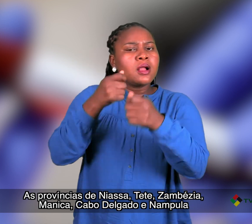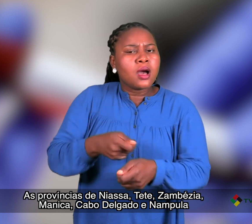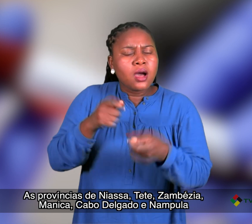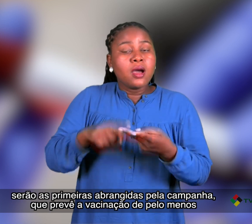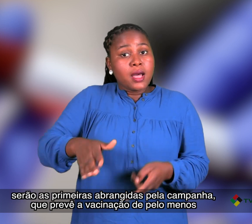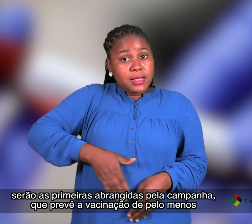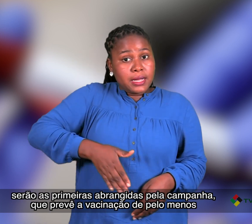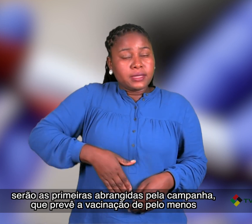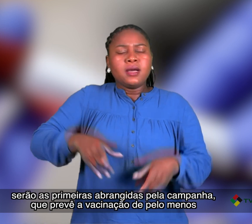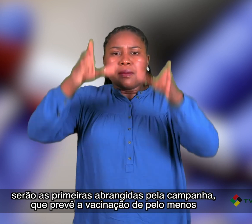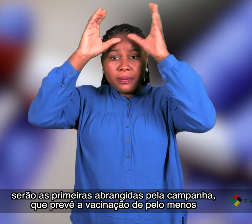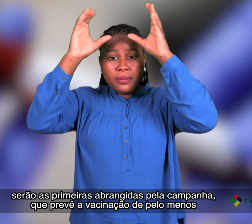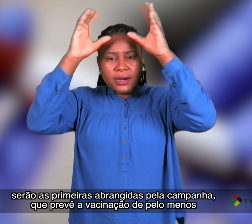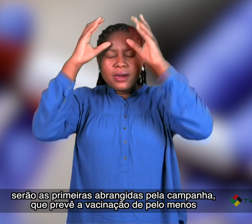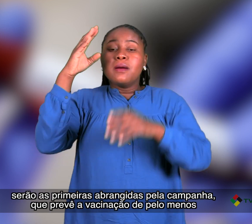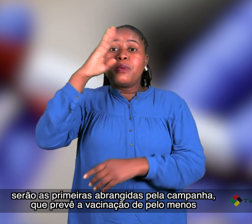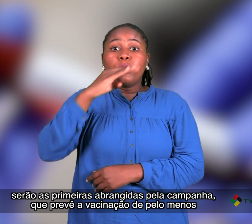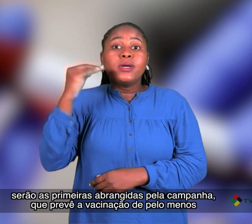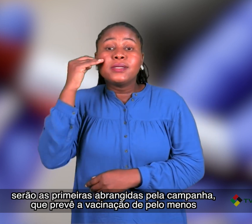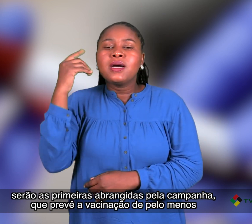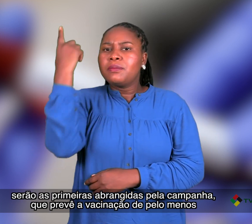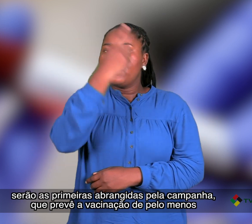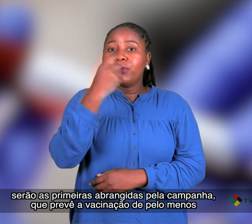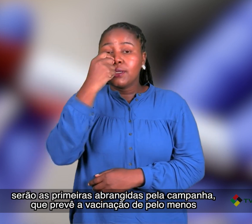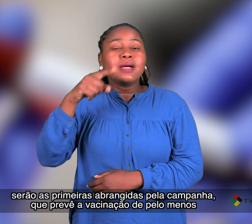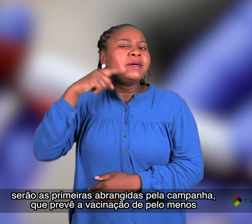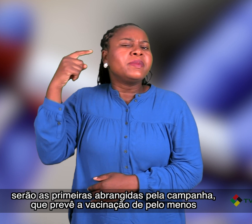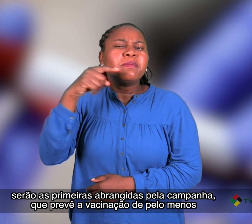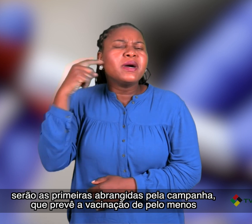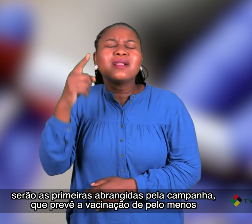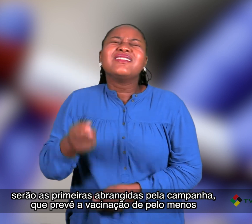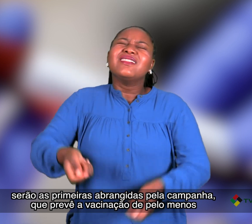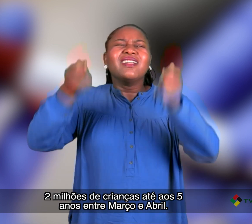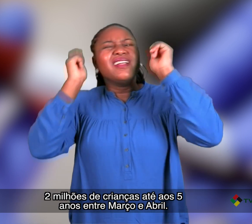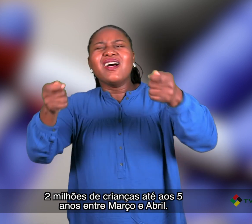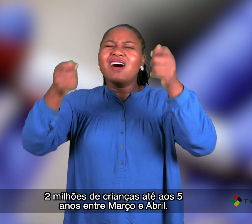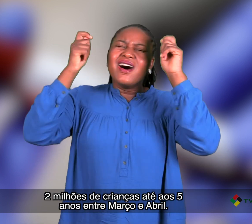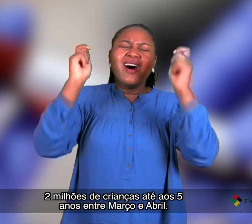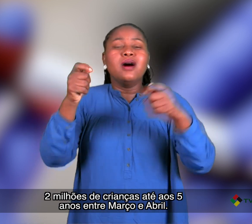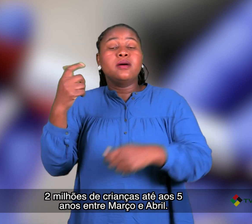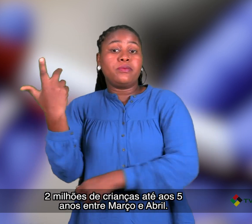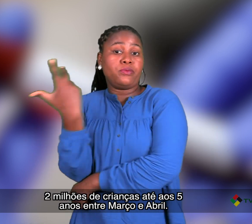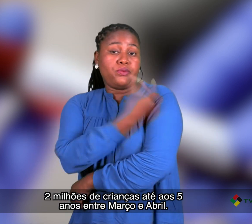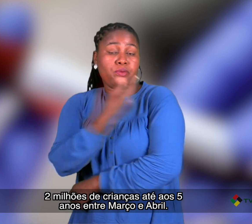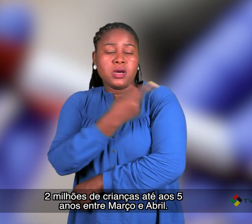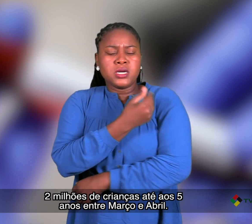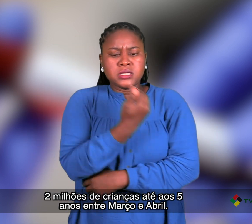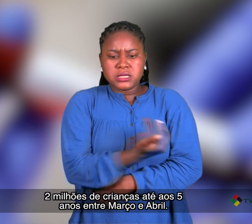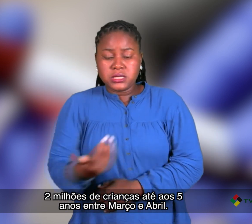Nampula serão as primeiras abrangidas pela campanha, que prevê a vacinação de pelo menos 2 milhões de crianças até aos 5 anos,